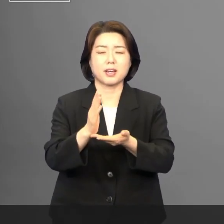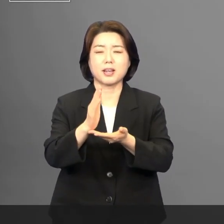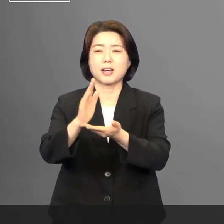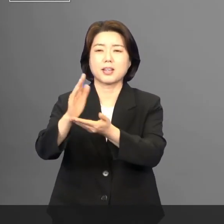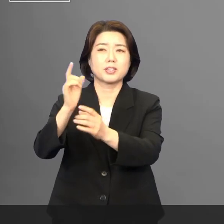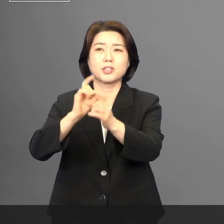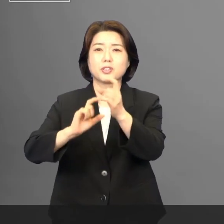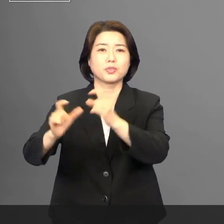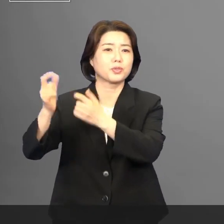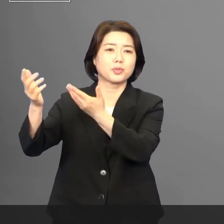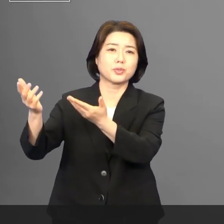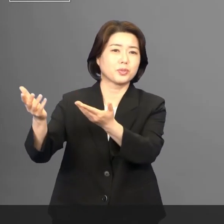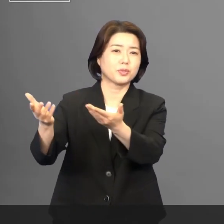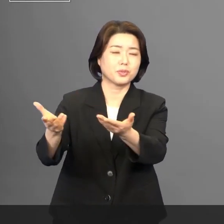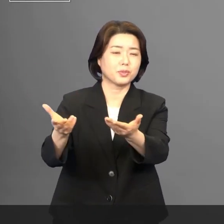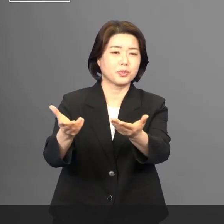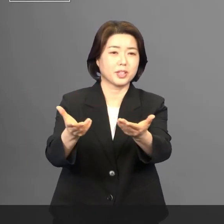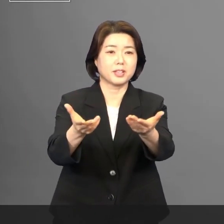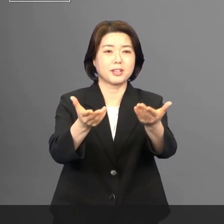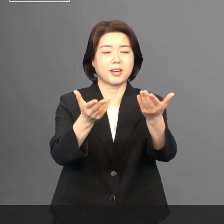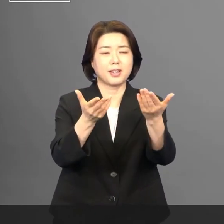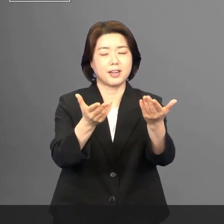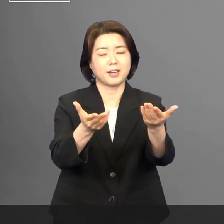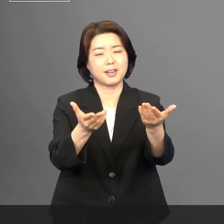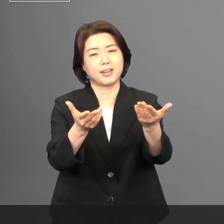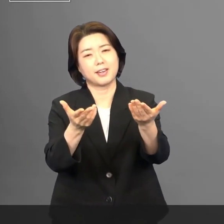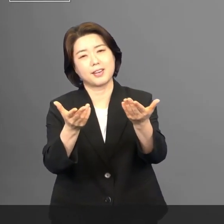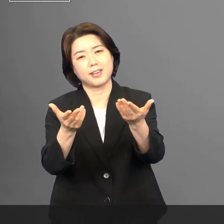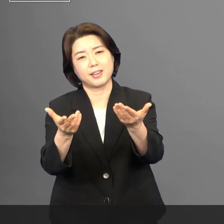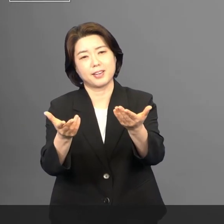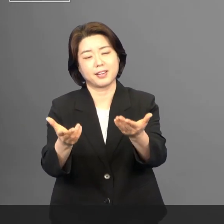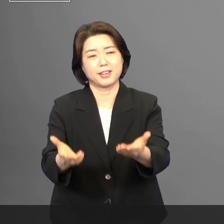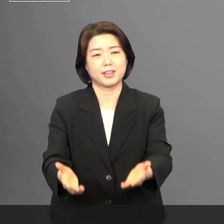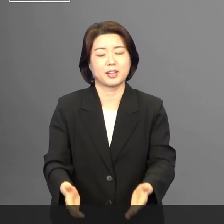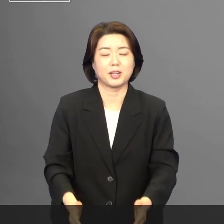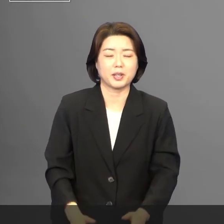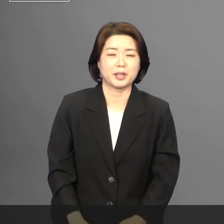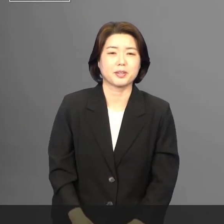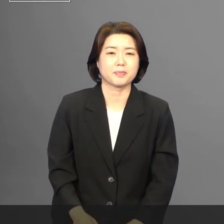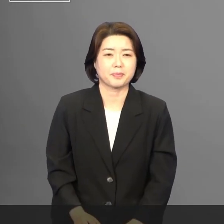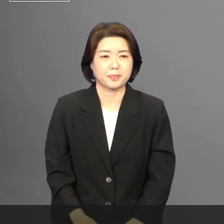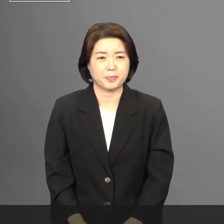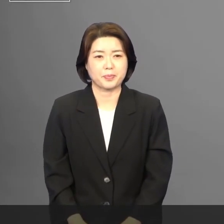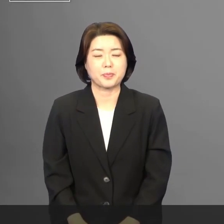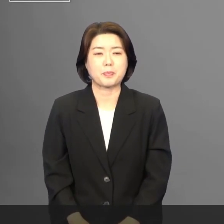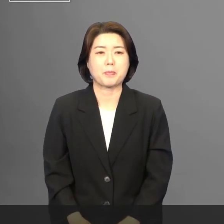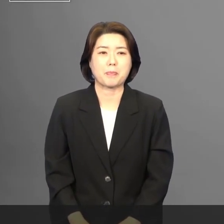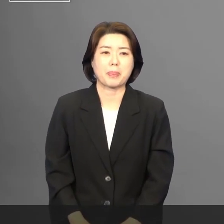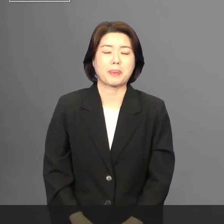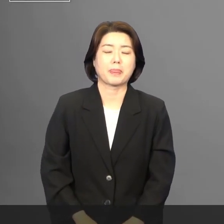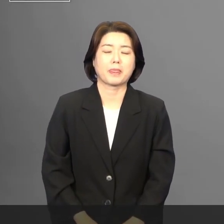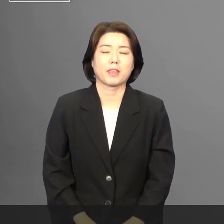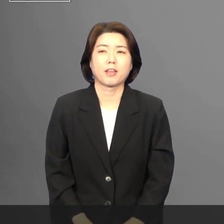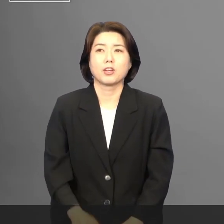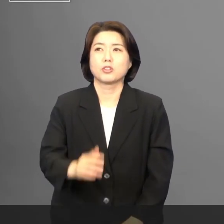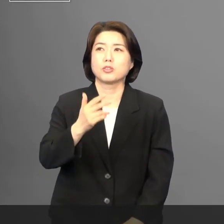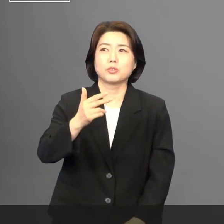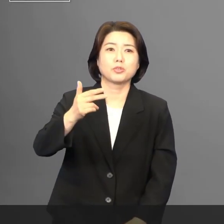소망에 닿을 주리라. 두 손 들고 찬양합니다.